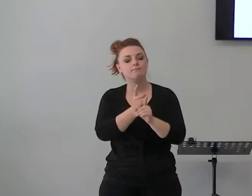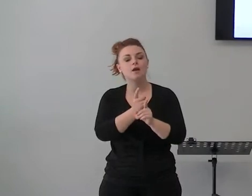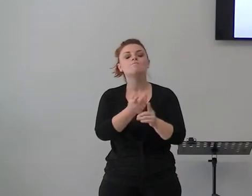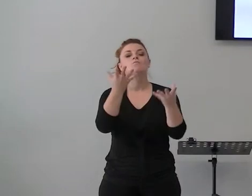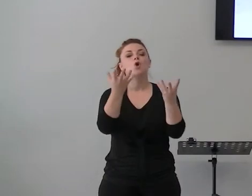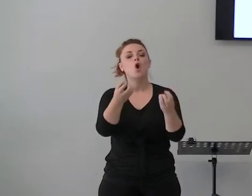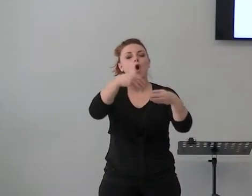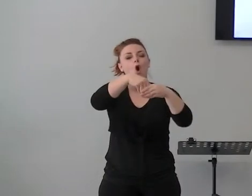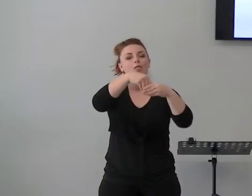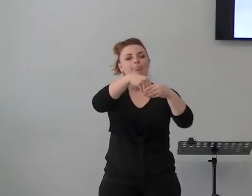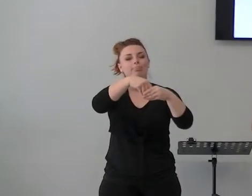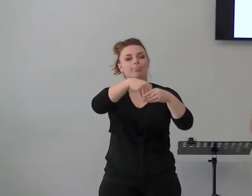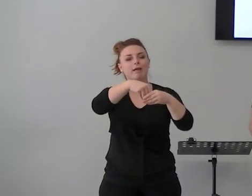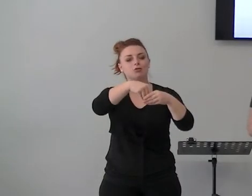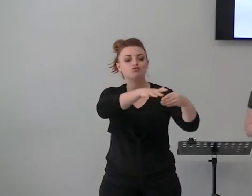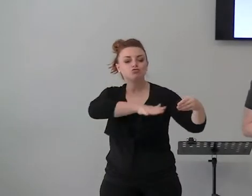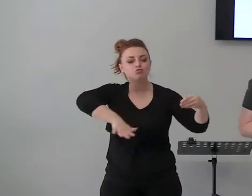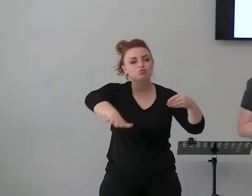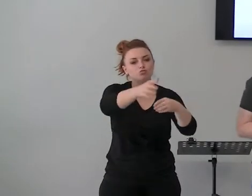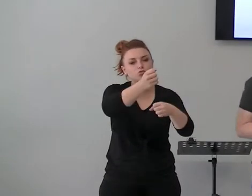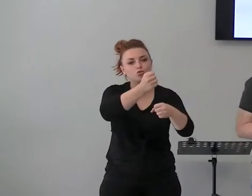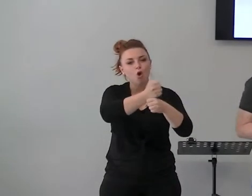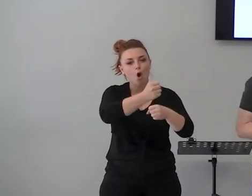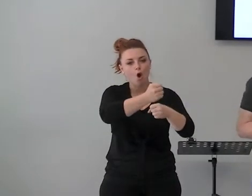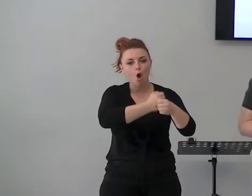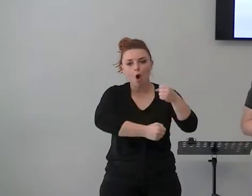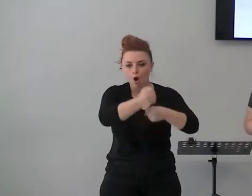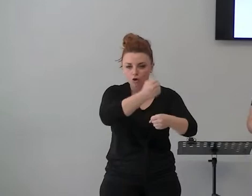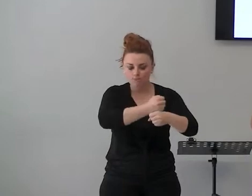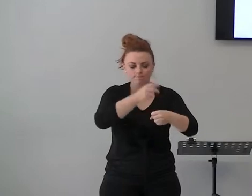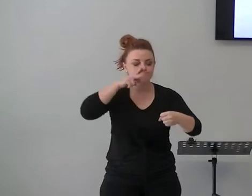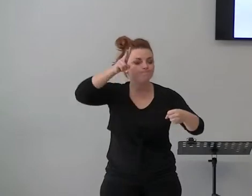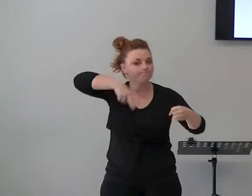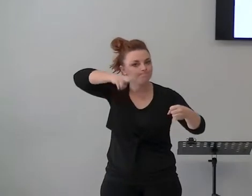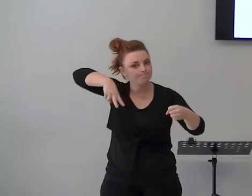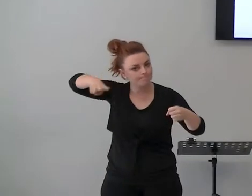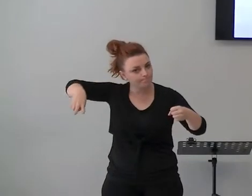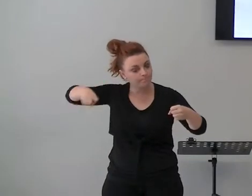Funziona benissimo anche nella lingua ceca dove serve il Signore adesso. Context è crowd.